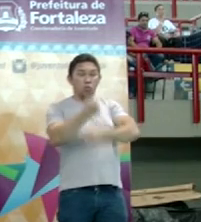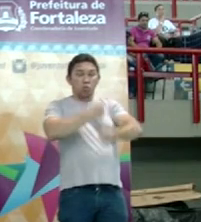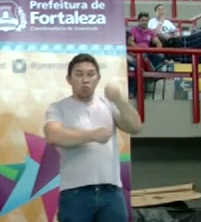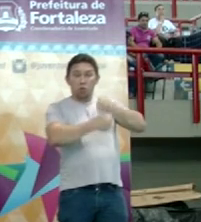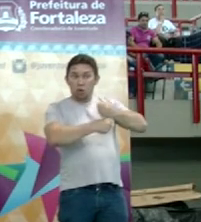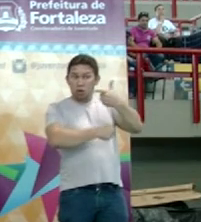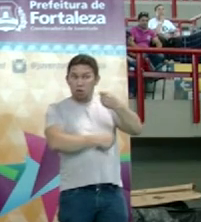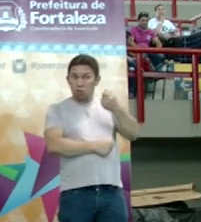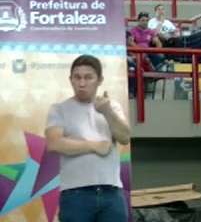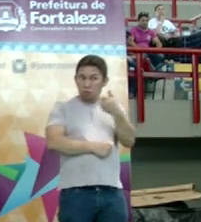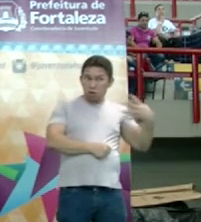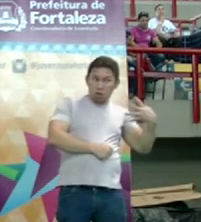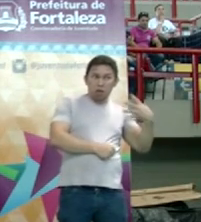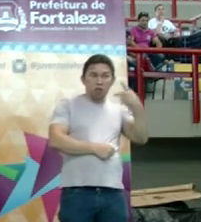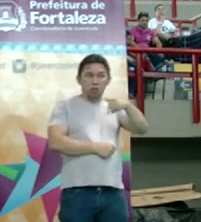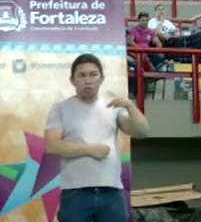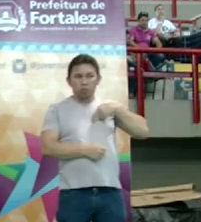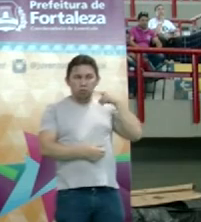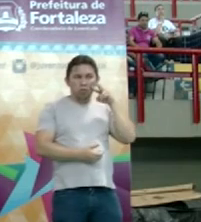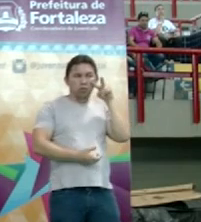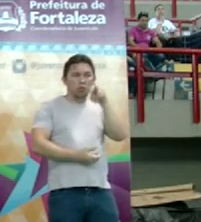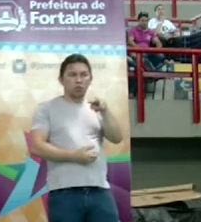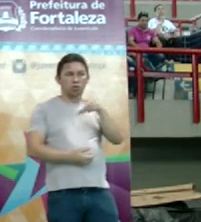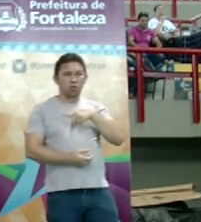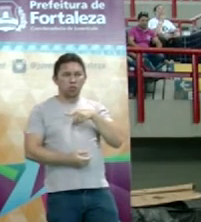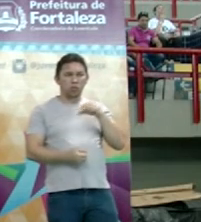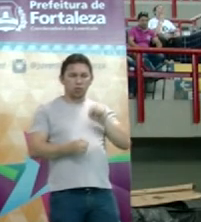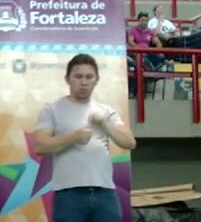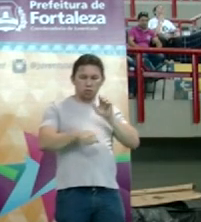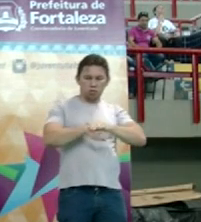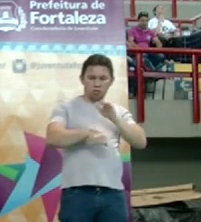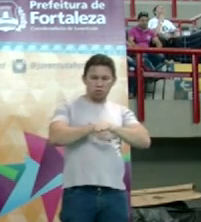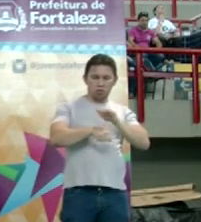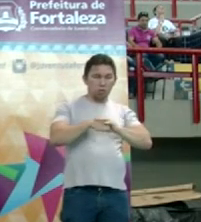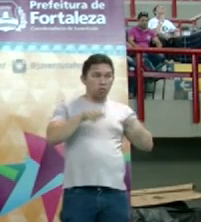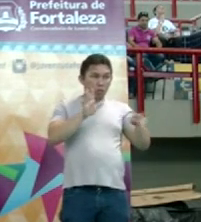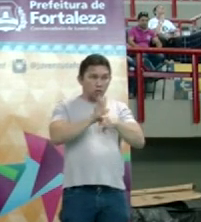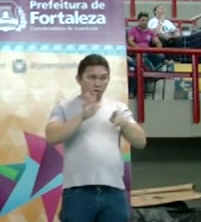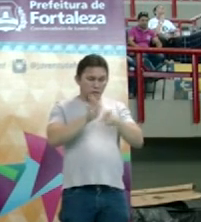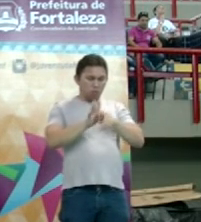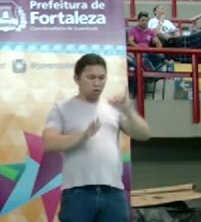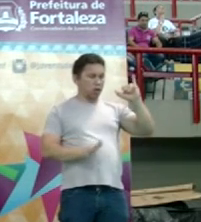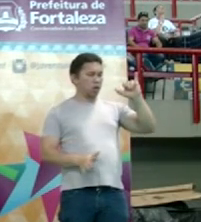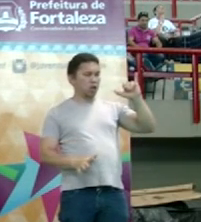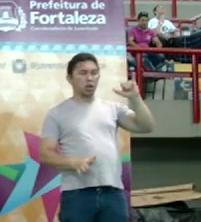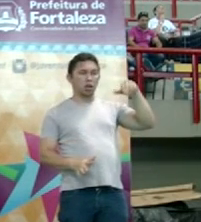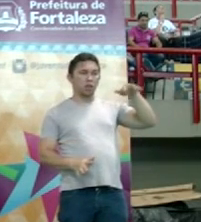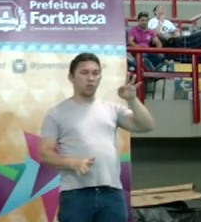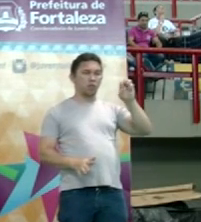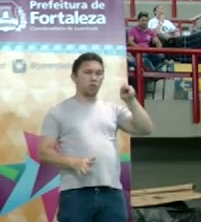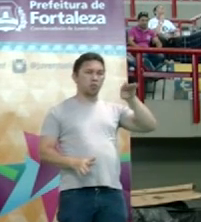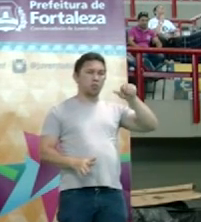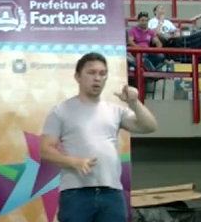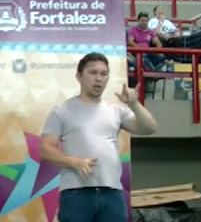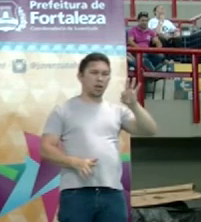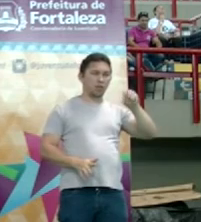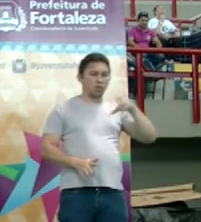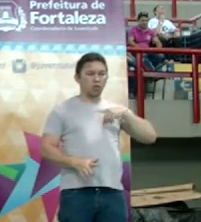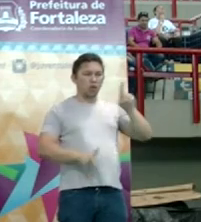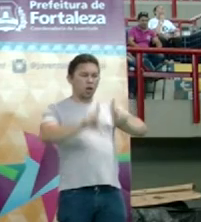passado, vocês devem ter visto que foi um infográfico. O que é um infográfico? É um gráfico cheio